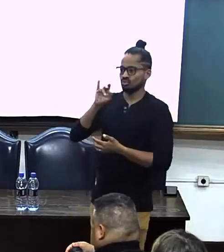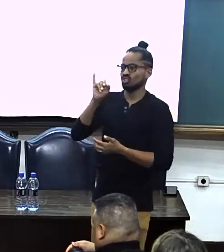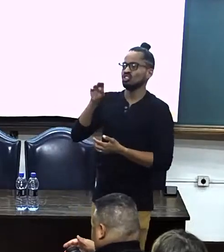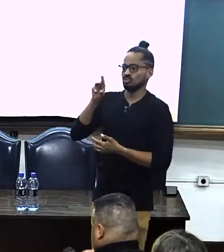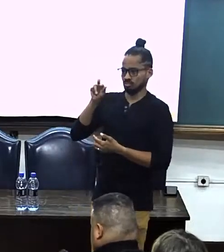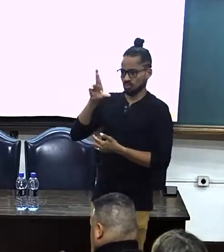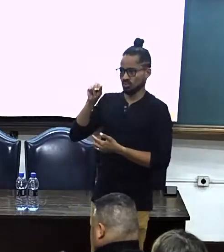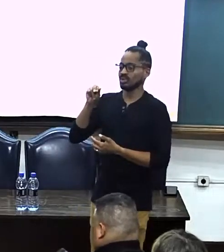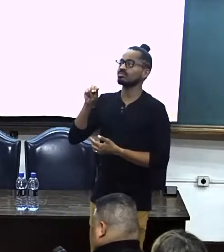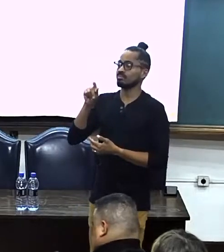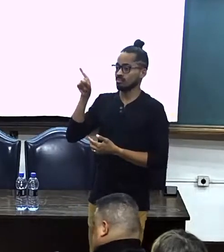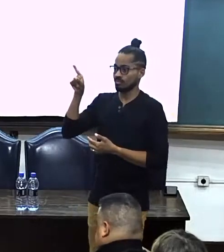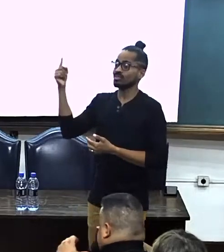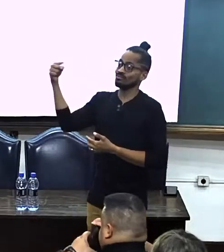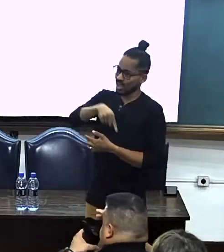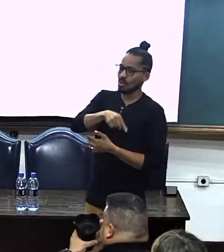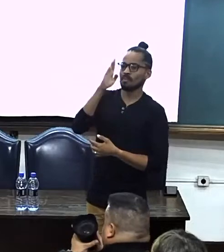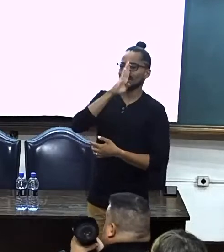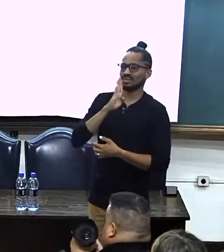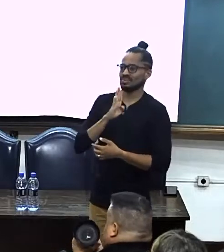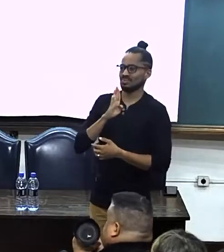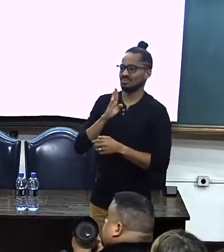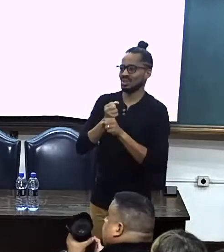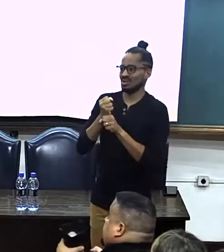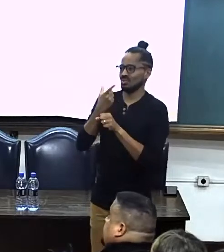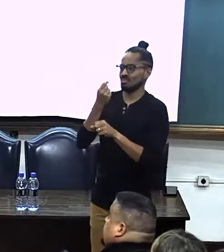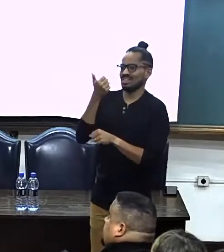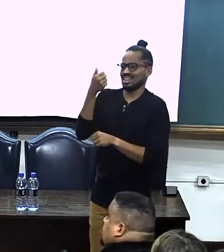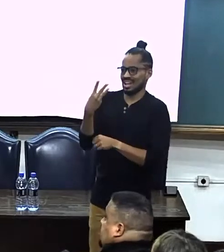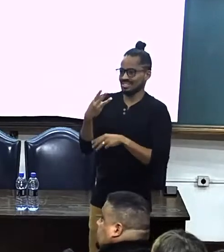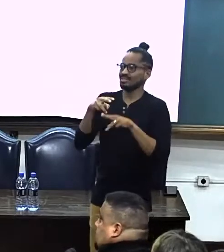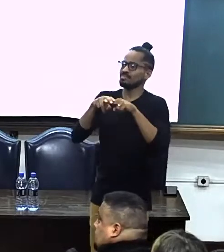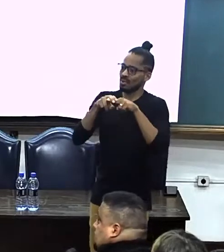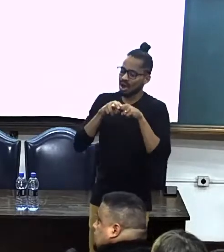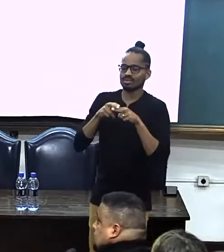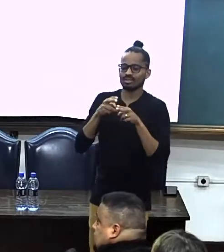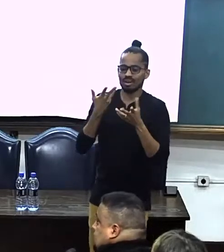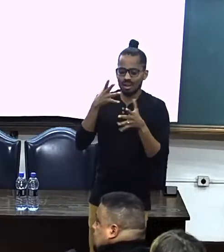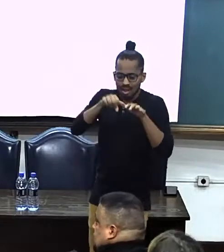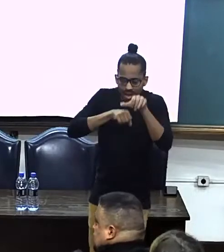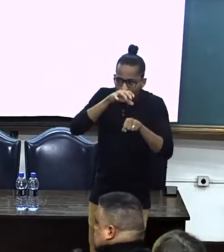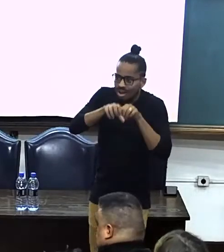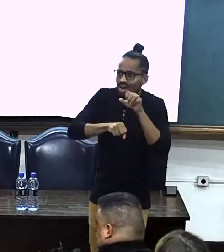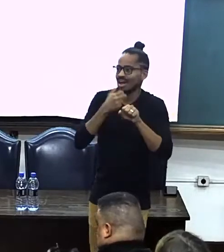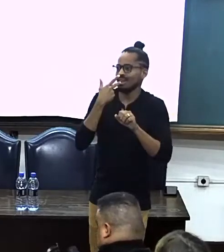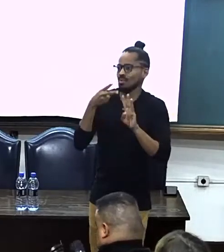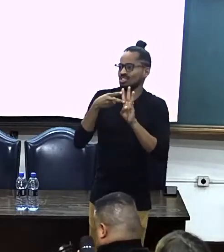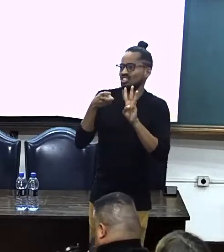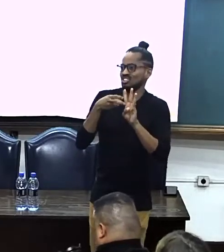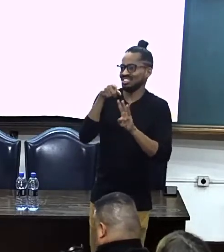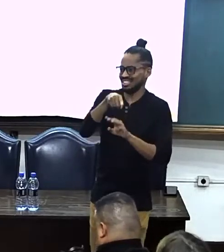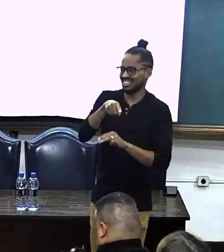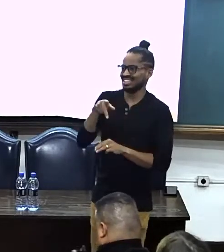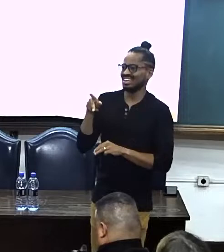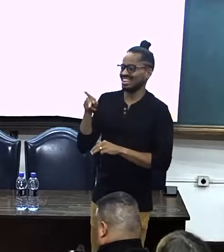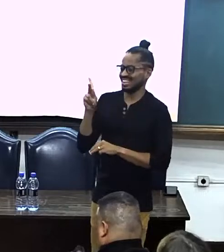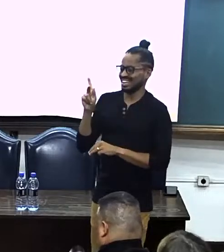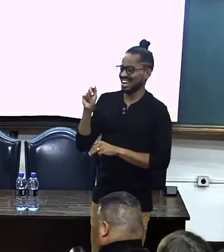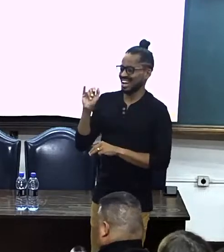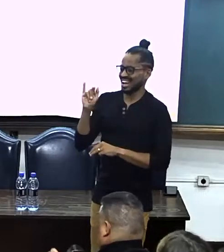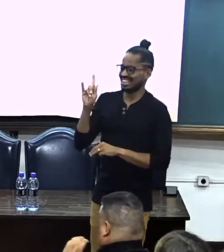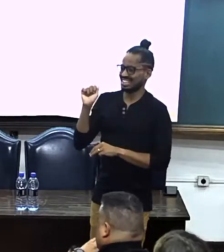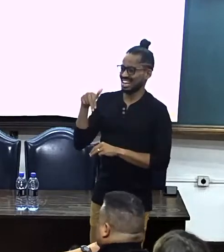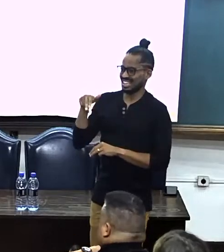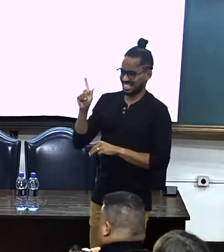Ele esteve no Brasil em 2013 interessado no Kangang, que é uma língua